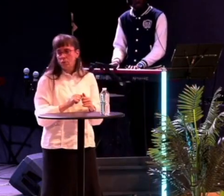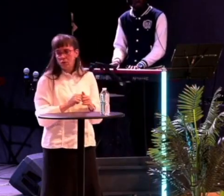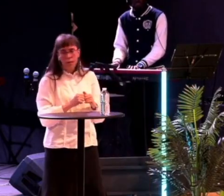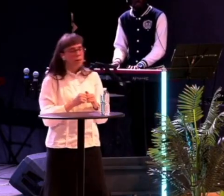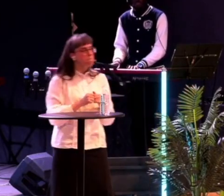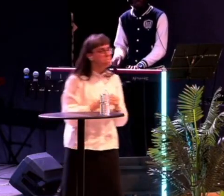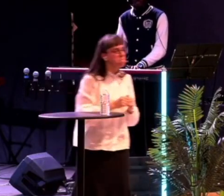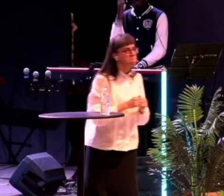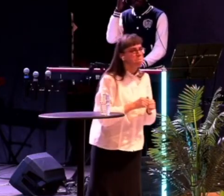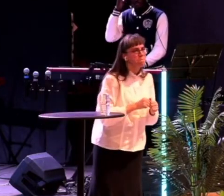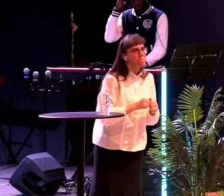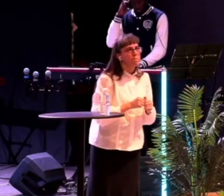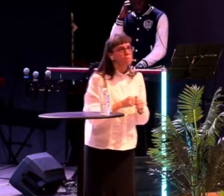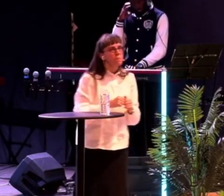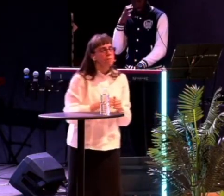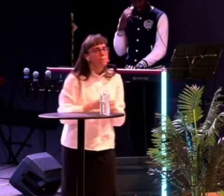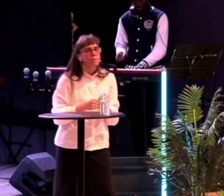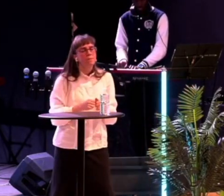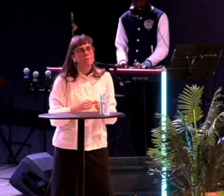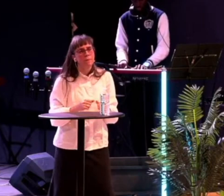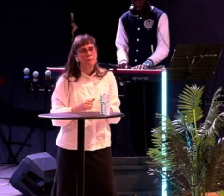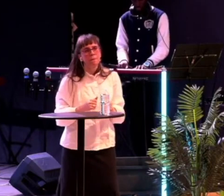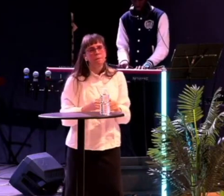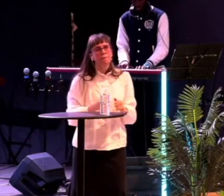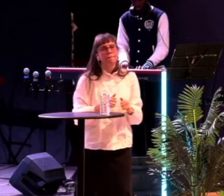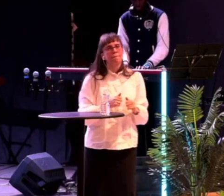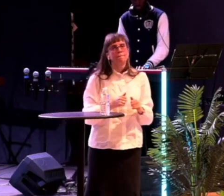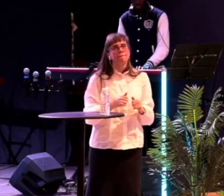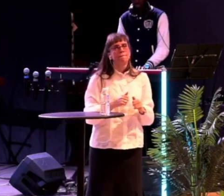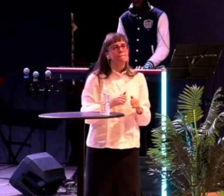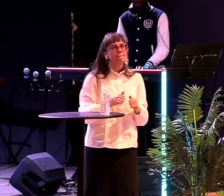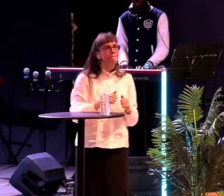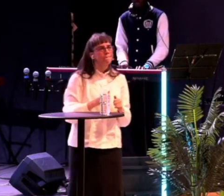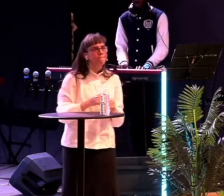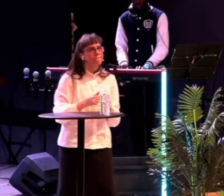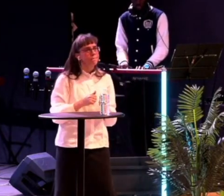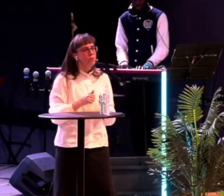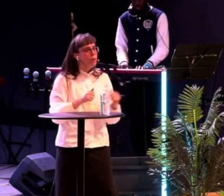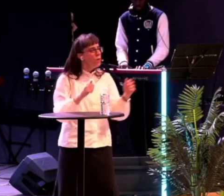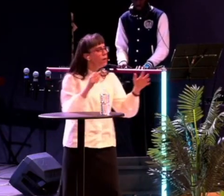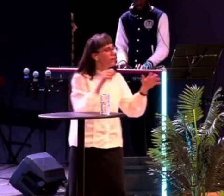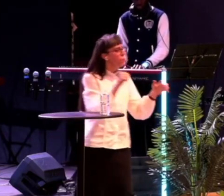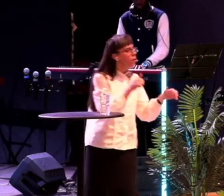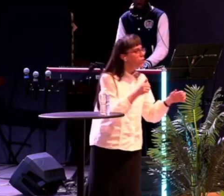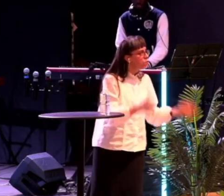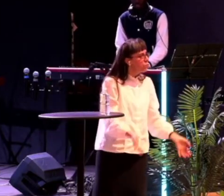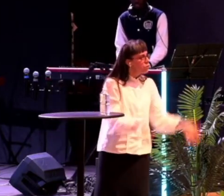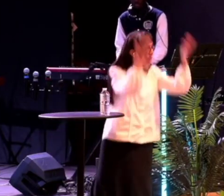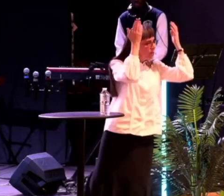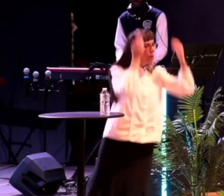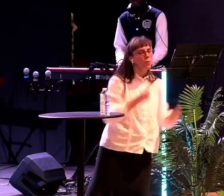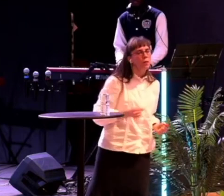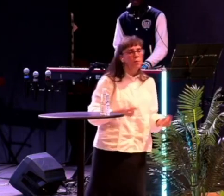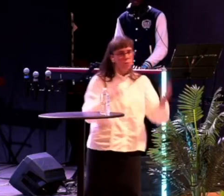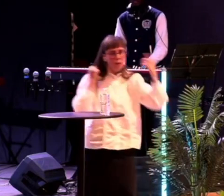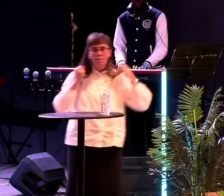Vous vous souvenez dans Acte 1, quand Jésus est parti après la résurrection, quand il est monté au ciel. Remember in Acts 1 when Jesus was lifted